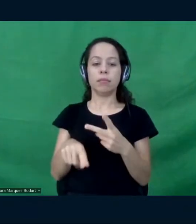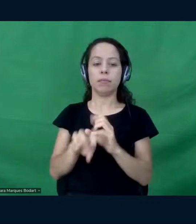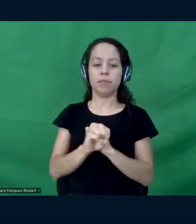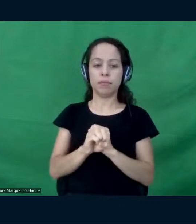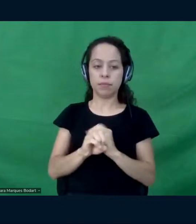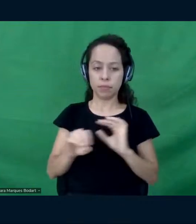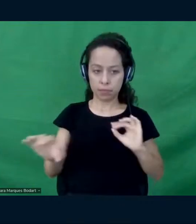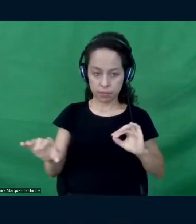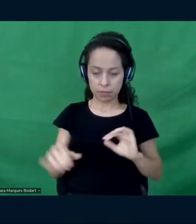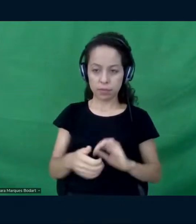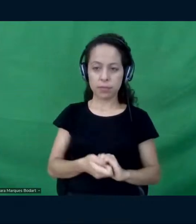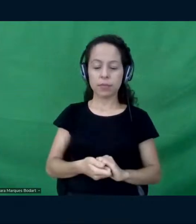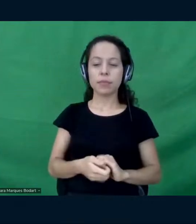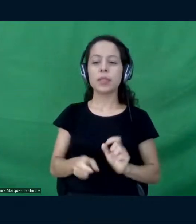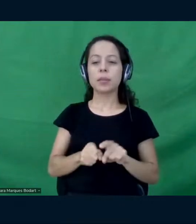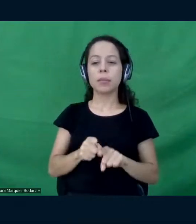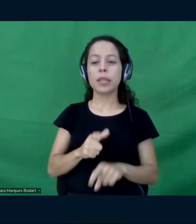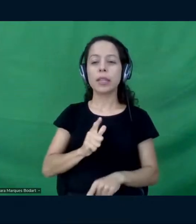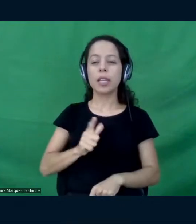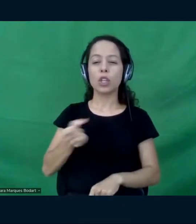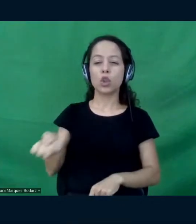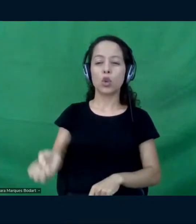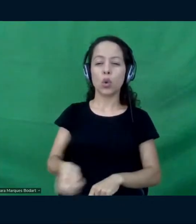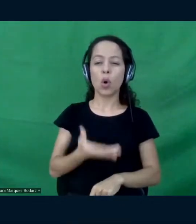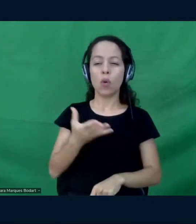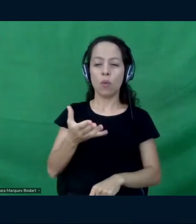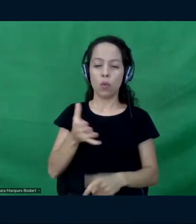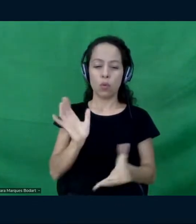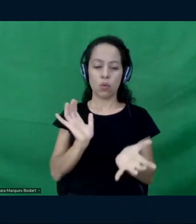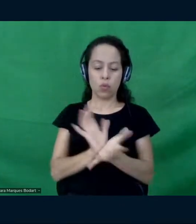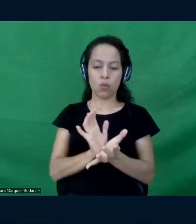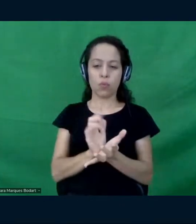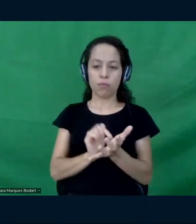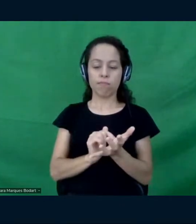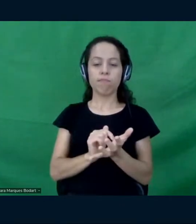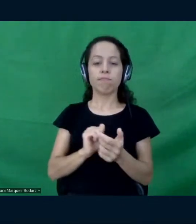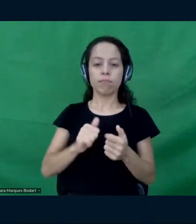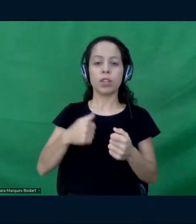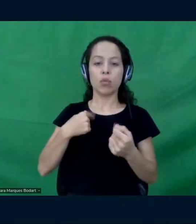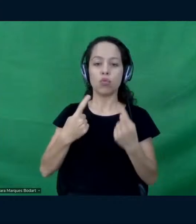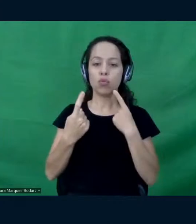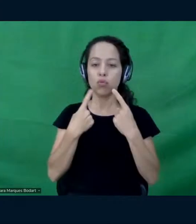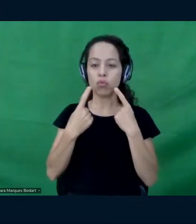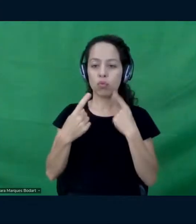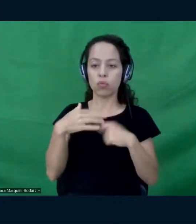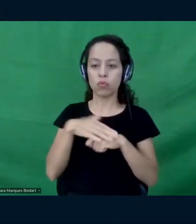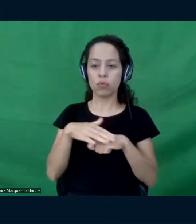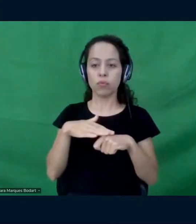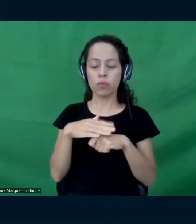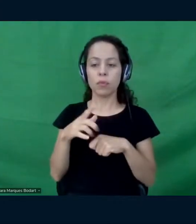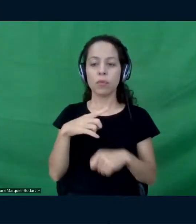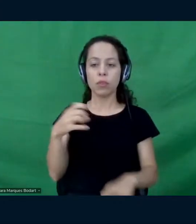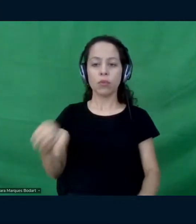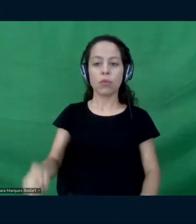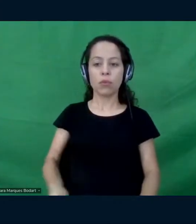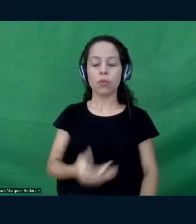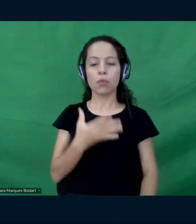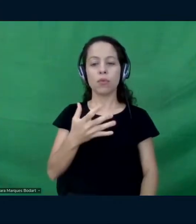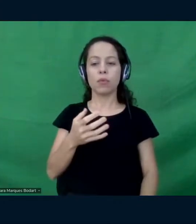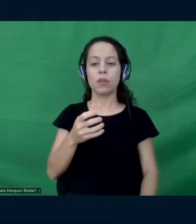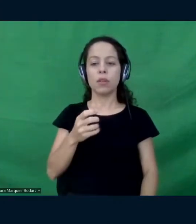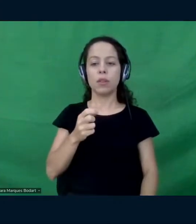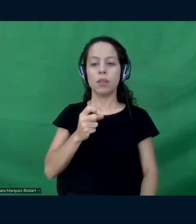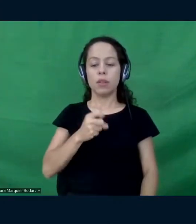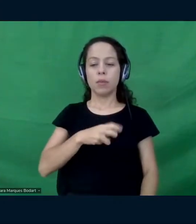Tem uma coisa nova que eu considero o grupo, né, com o qual eu tenho dialogado, que é o Coletivo em Defesa do Ensino Médio, e temos escrito